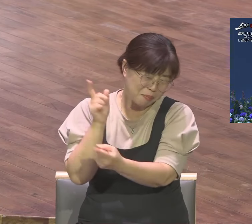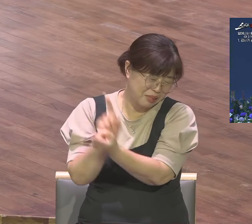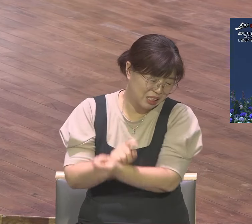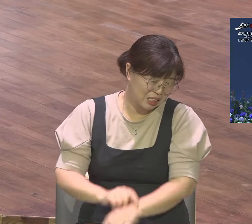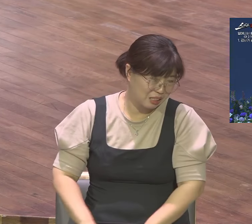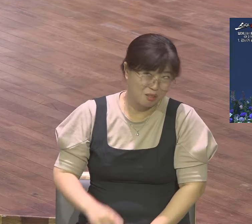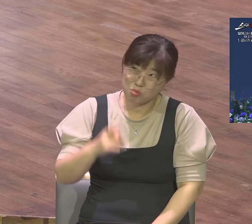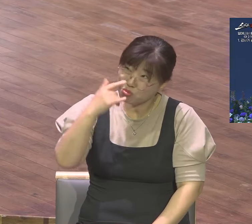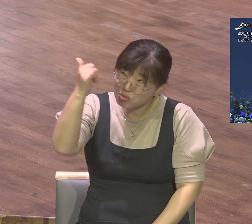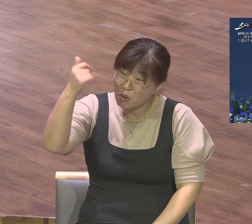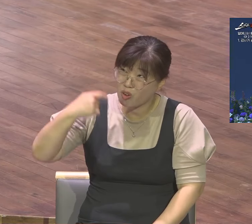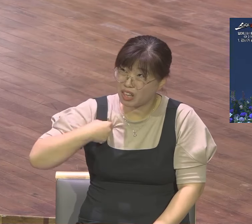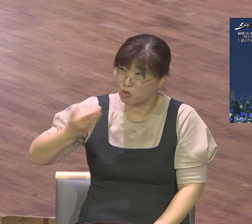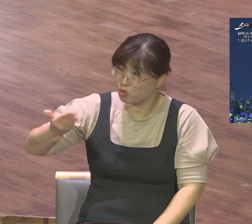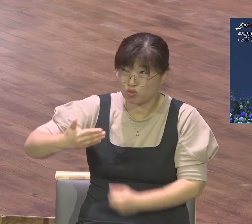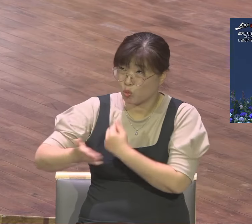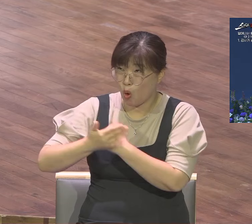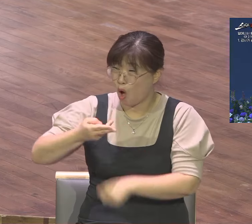그 이유 안 돼요.